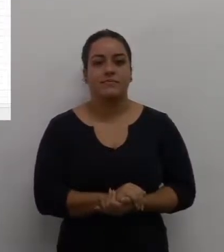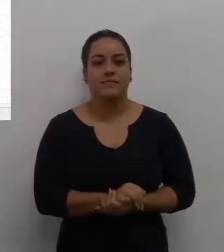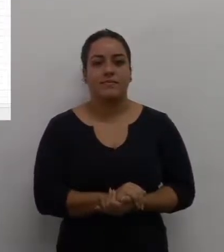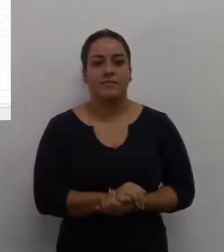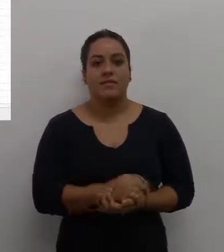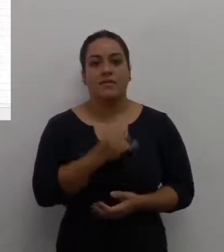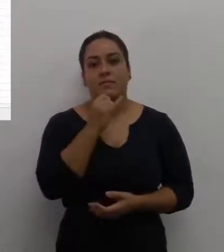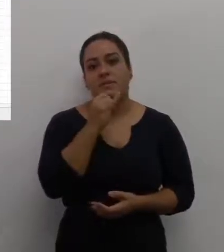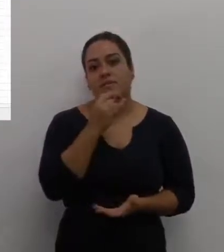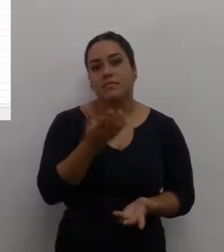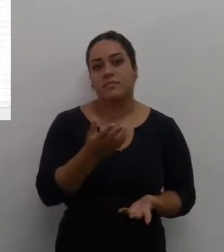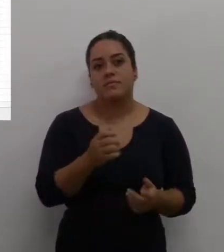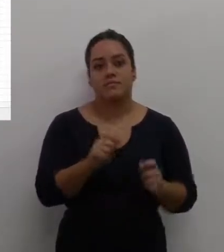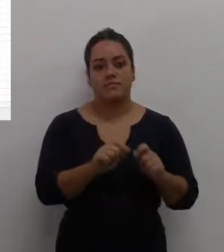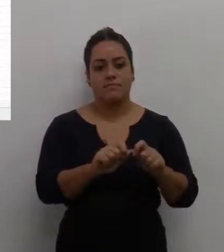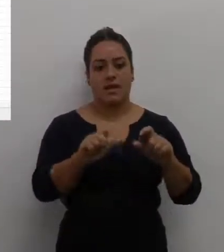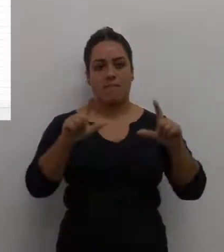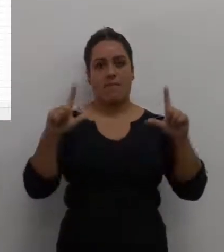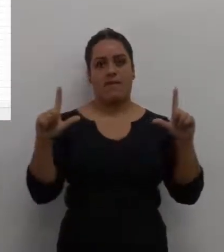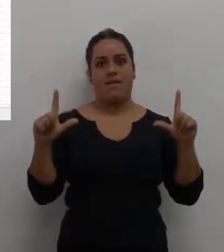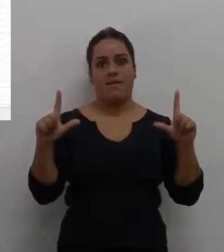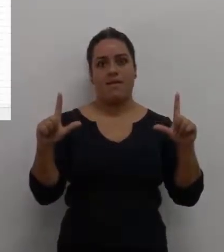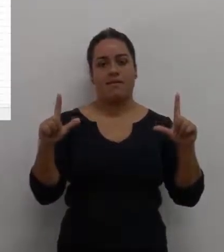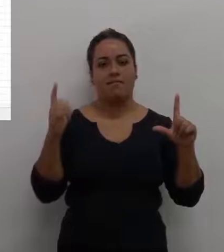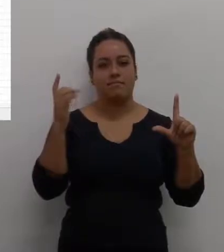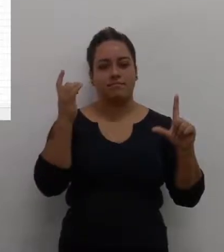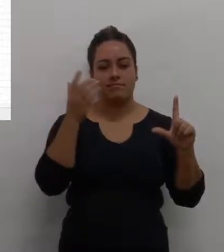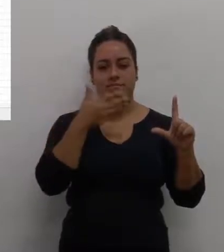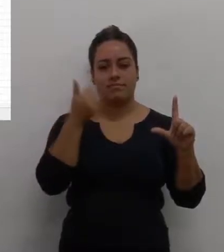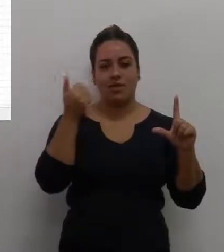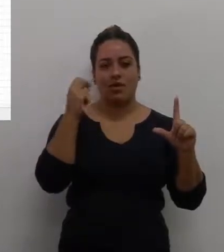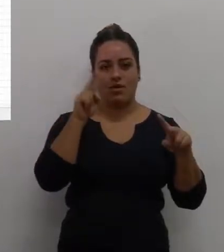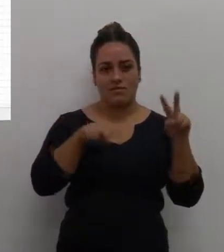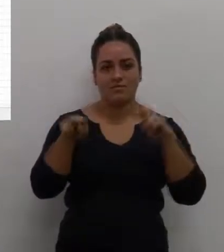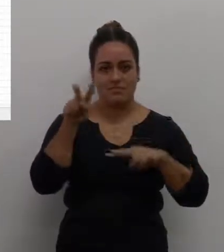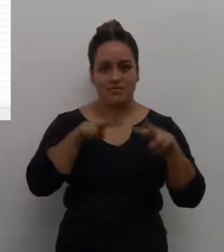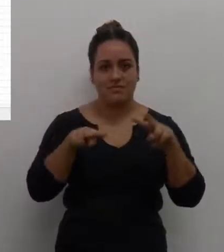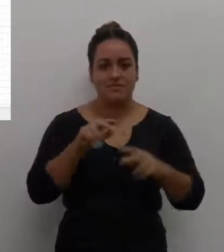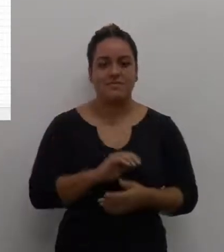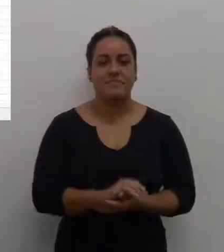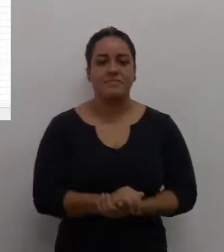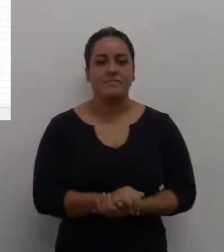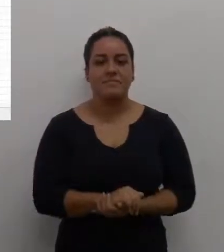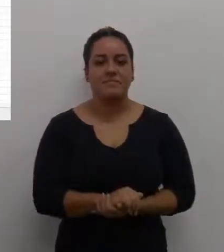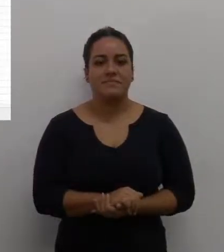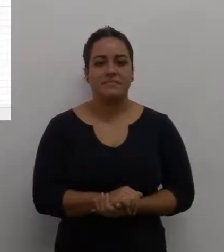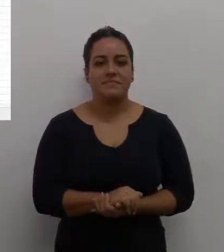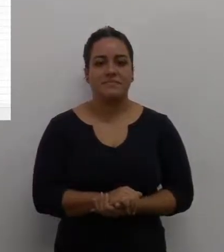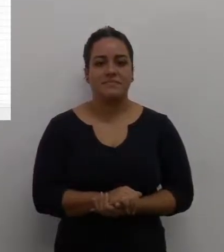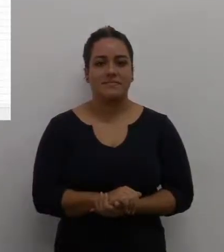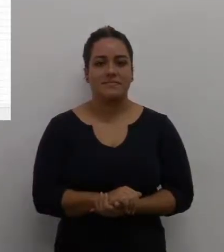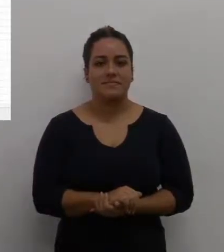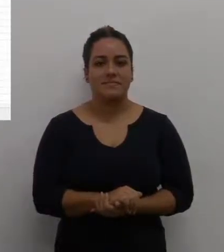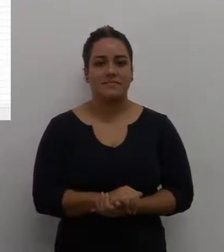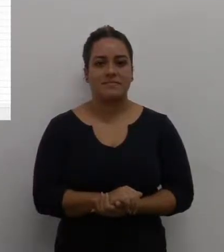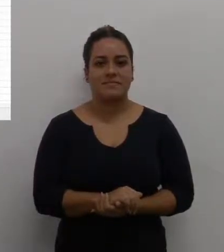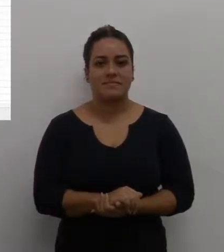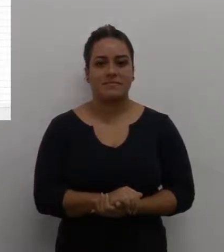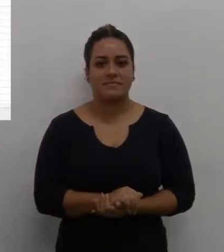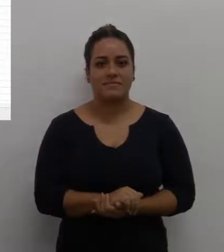informações, né? Como, por exemplo, vou ampliar ele aqui mais um pouquinho, para ele ficar mais interessante a leitura dele, ó.